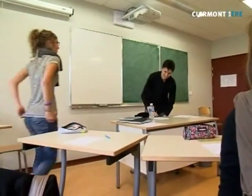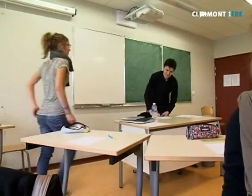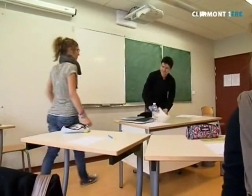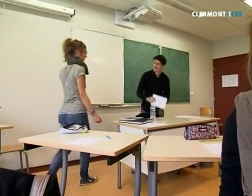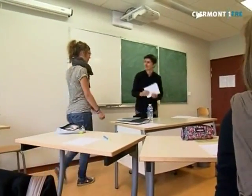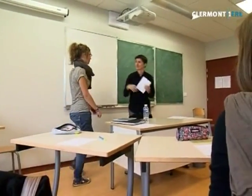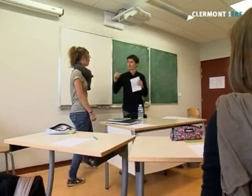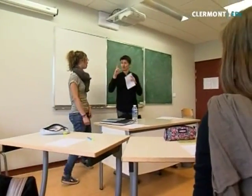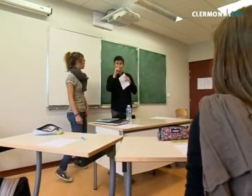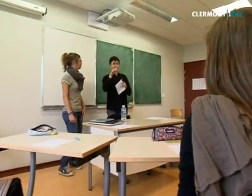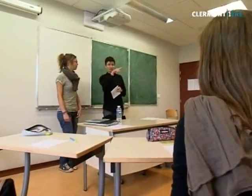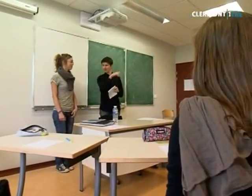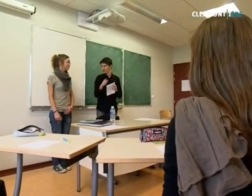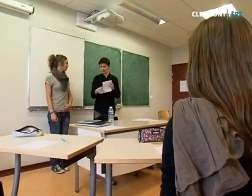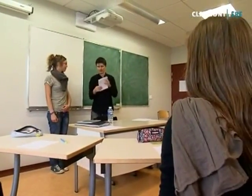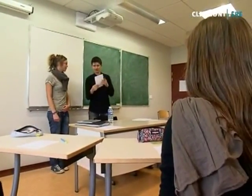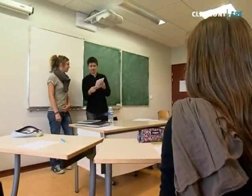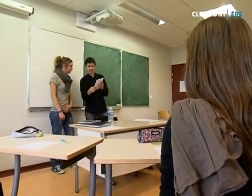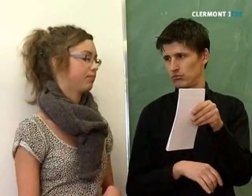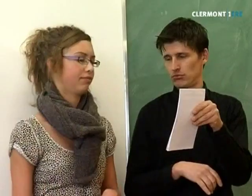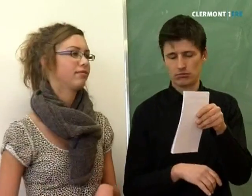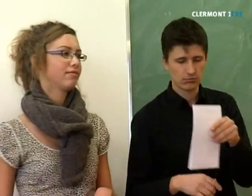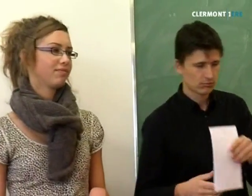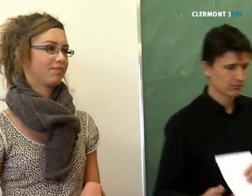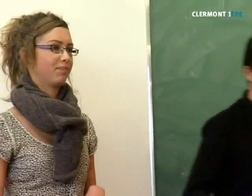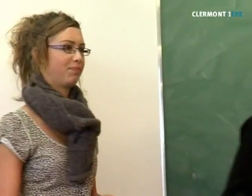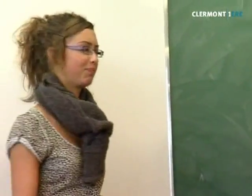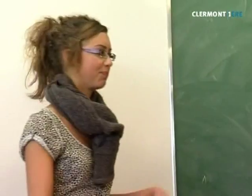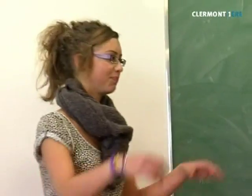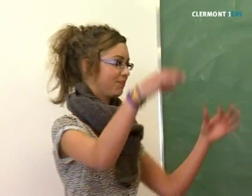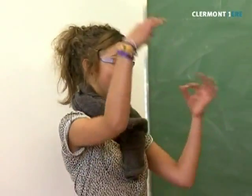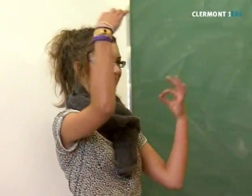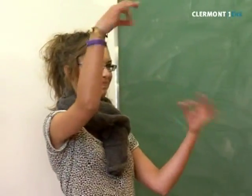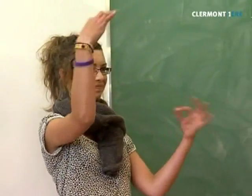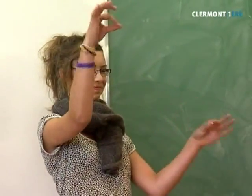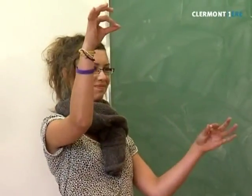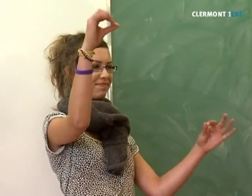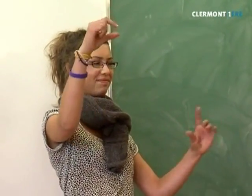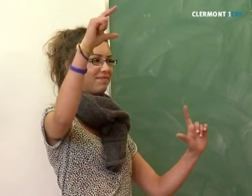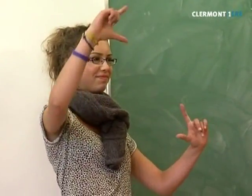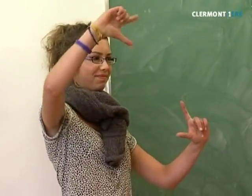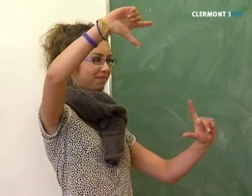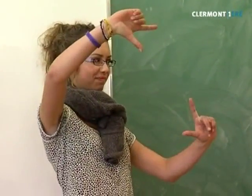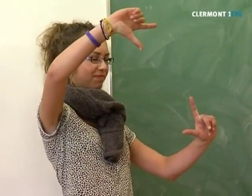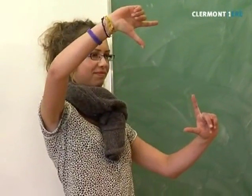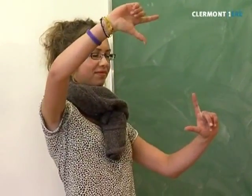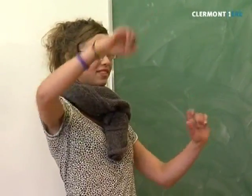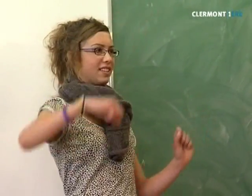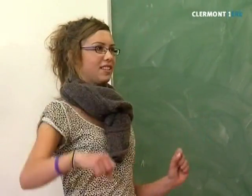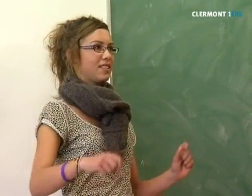également parce qu'ici ce ne sont pas des mots qu'il faut projeter, mais des images. C'est pour ça que là le professeur leur fait faire des exercices